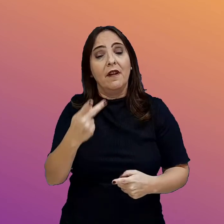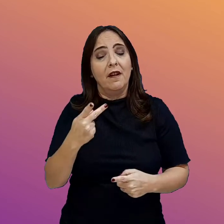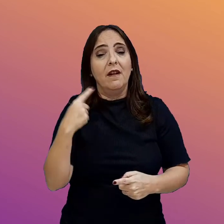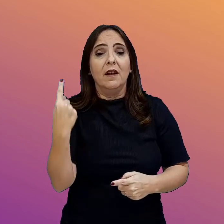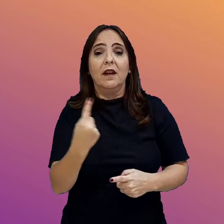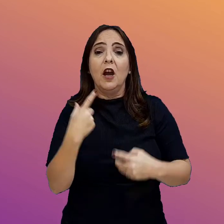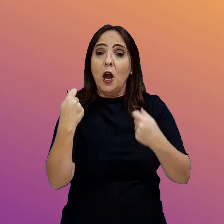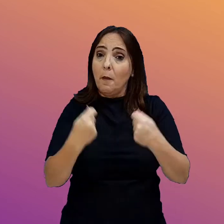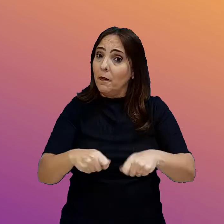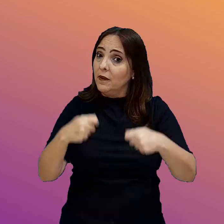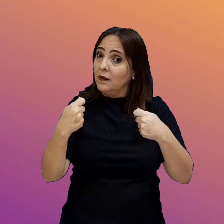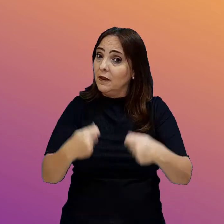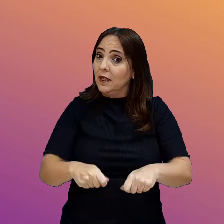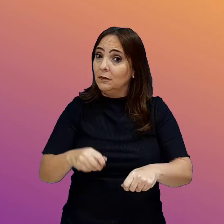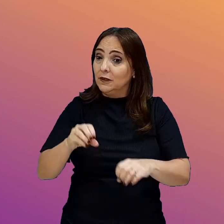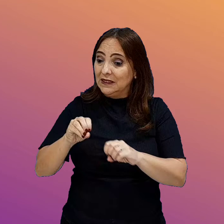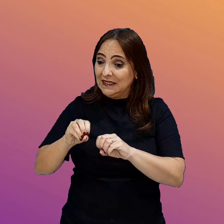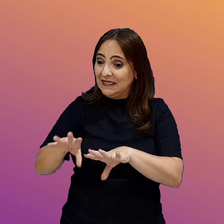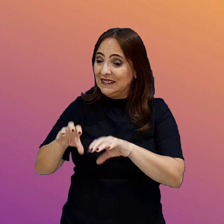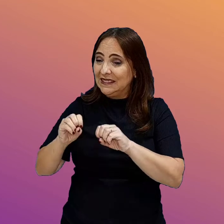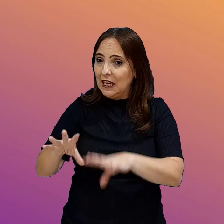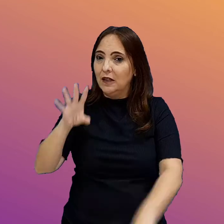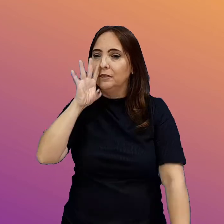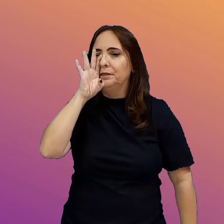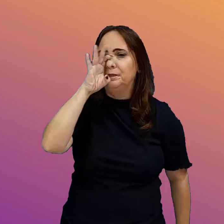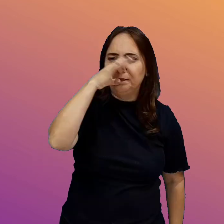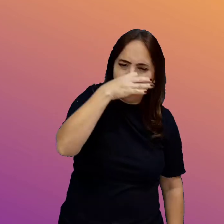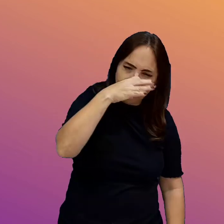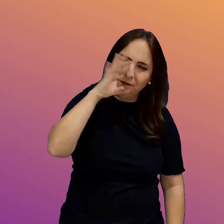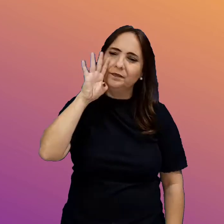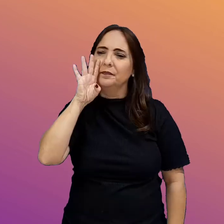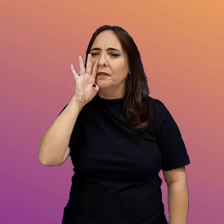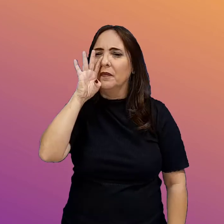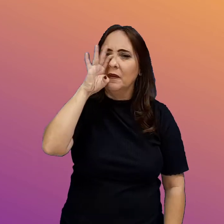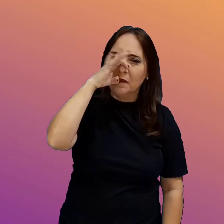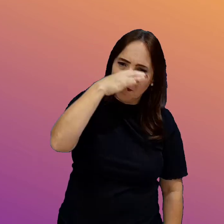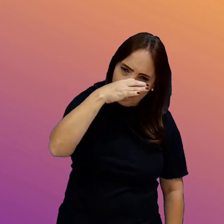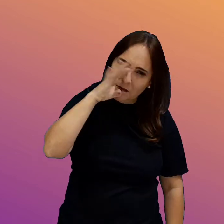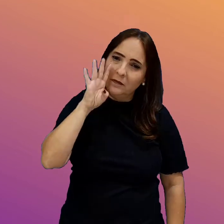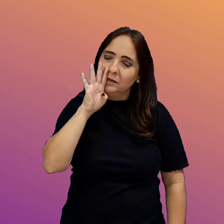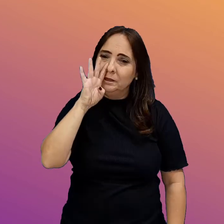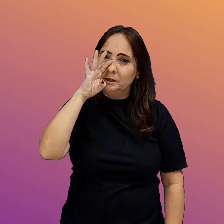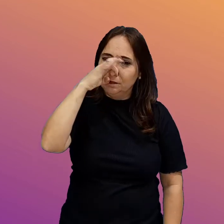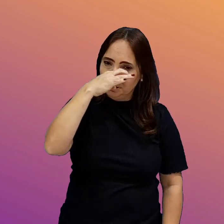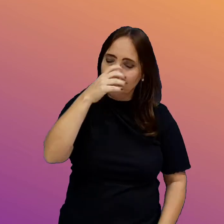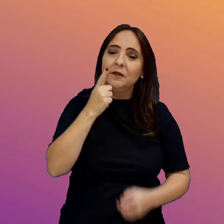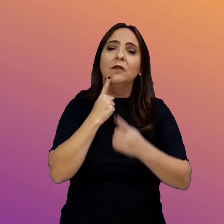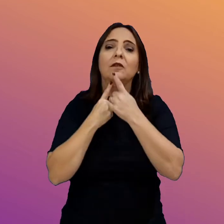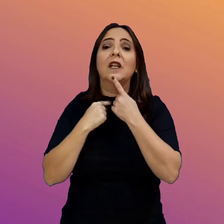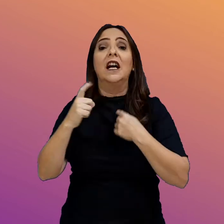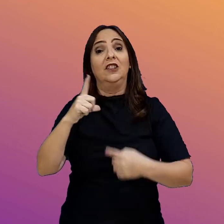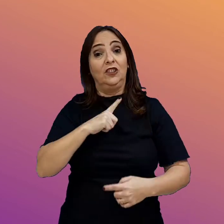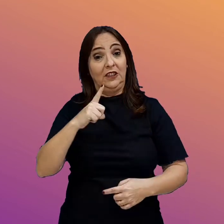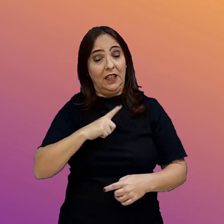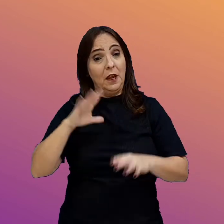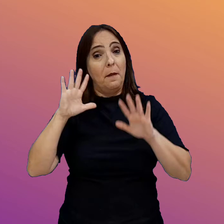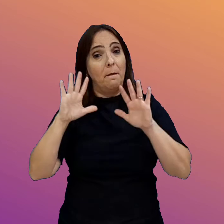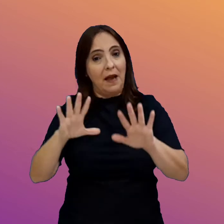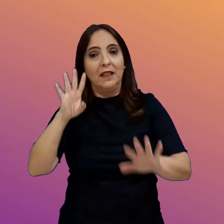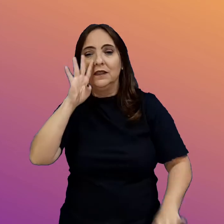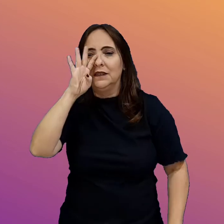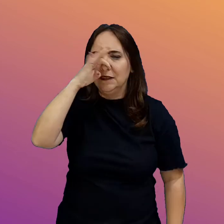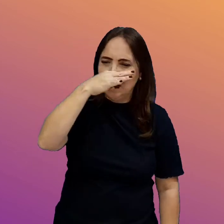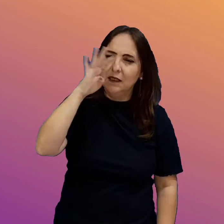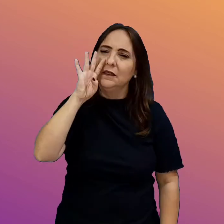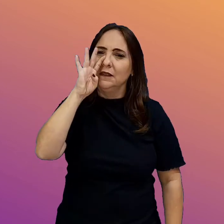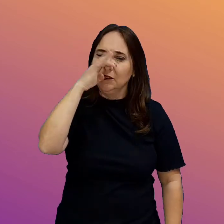ensinar essas coisas com persistência, ou seja, nós devemos ser intencionais e colocar força, empenho